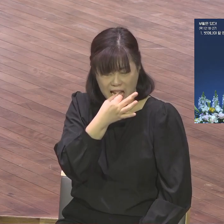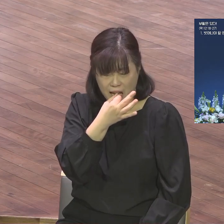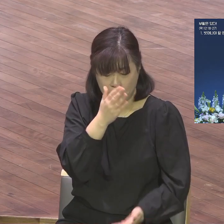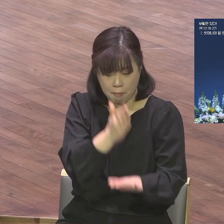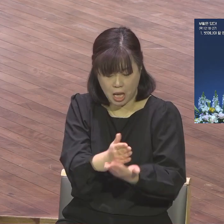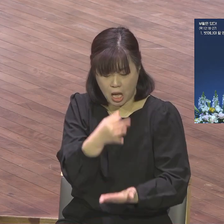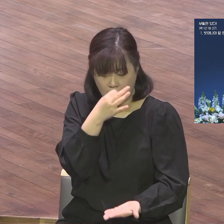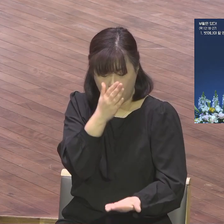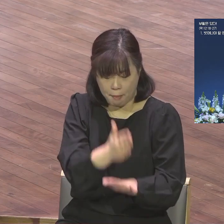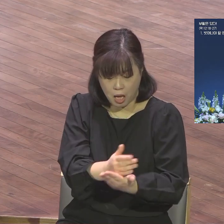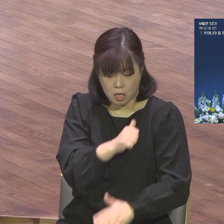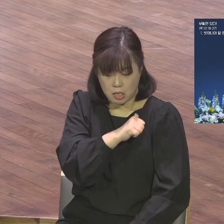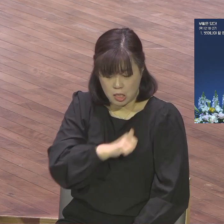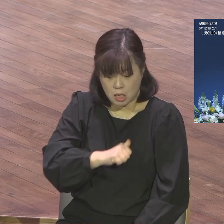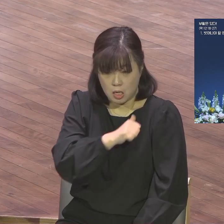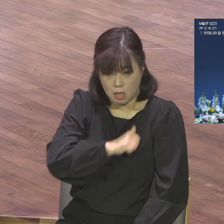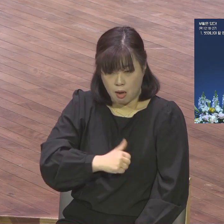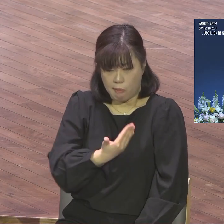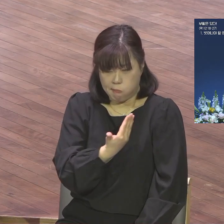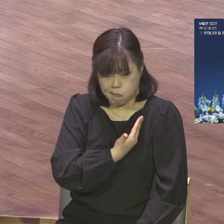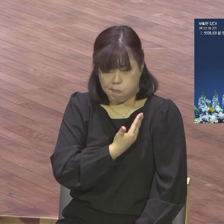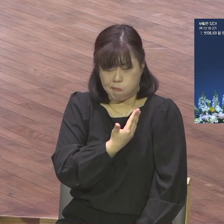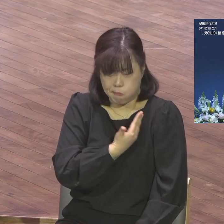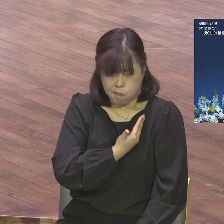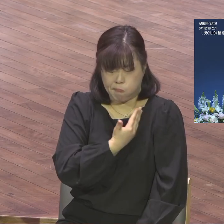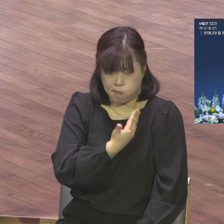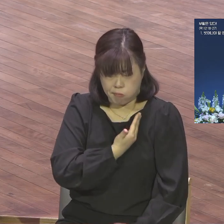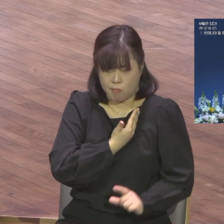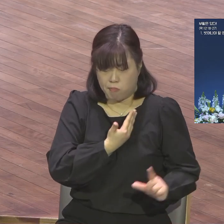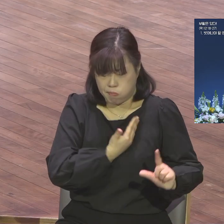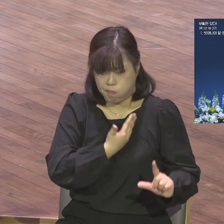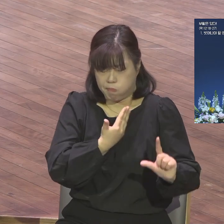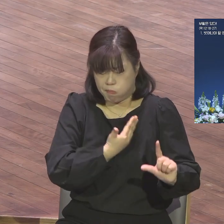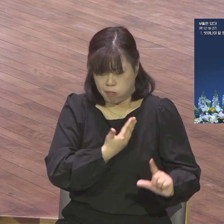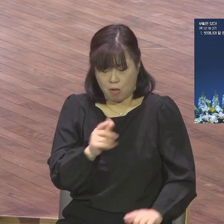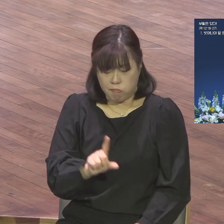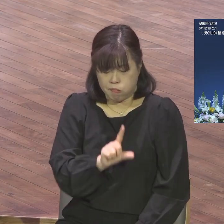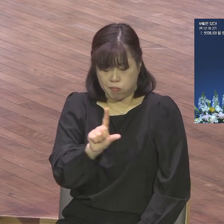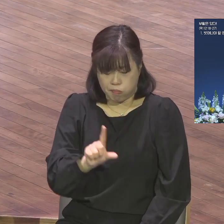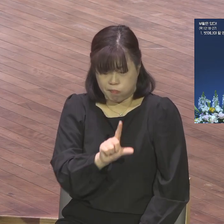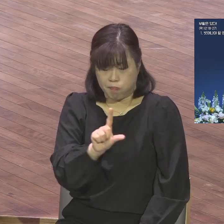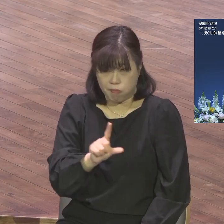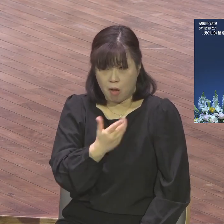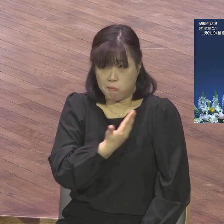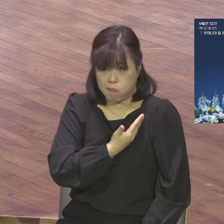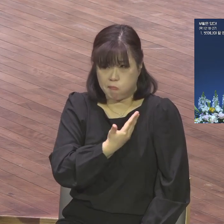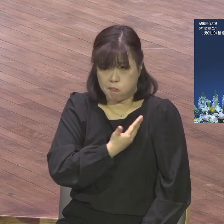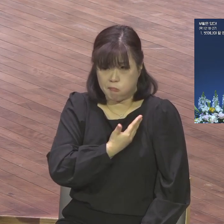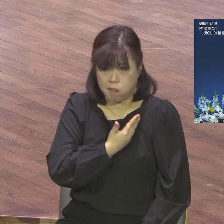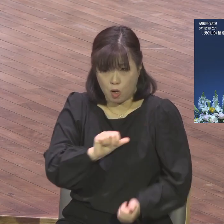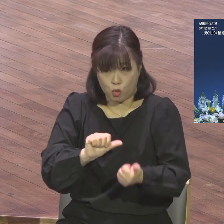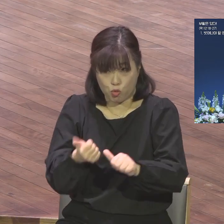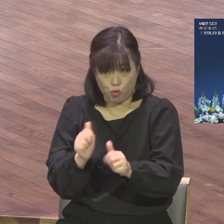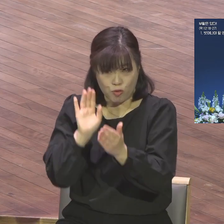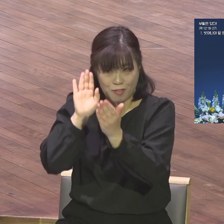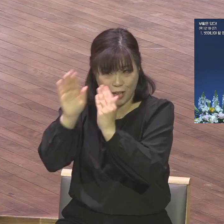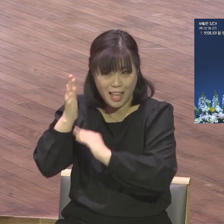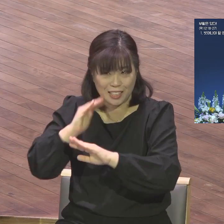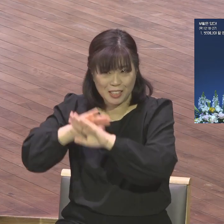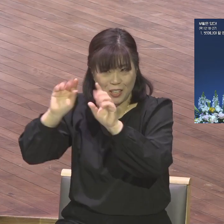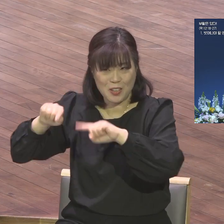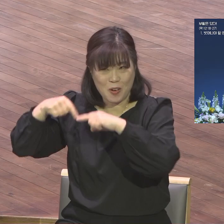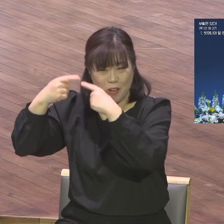금욕, 극단적 금욕입니다. 가르치는데 천국을 가면은 이제 너희들이 지하드